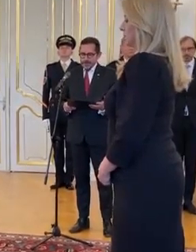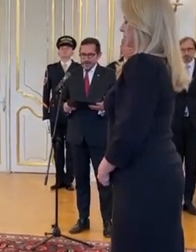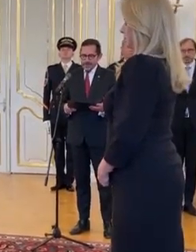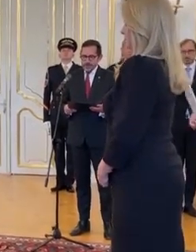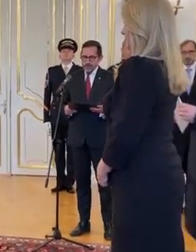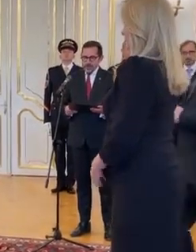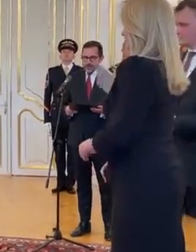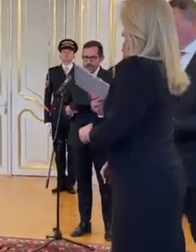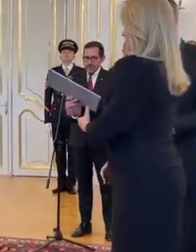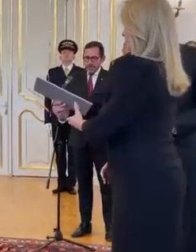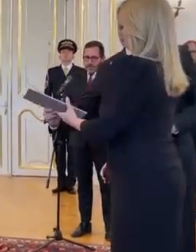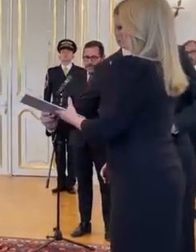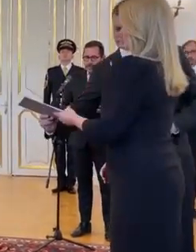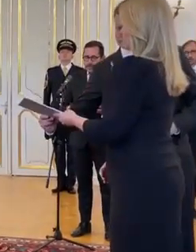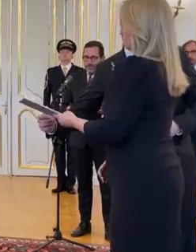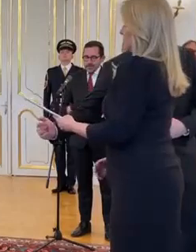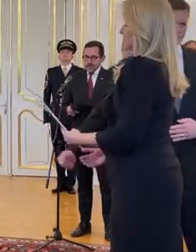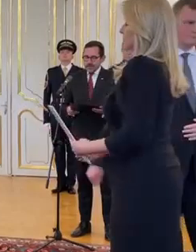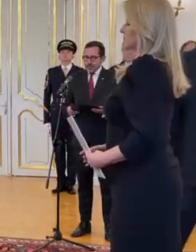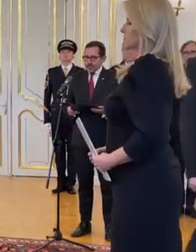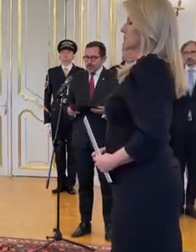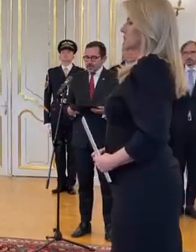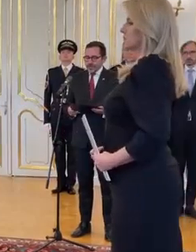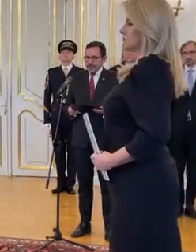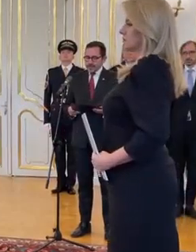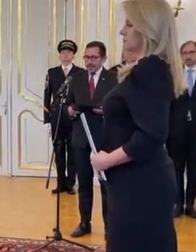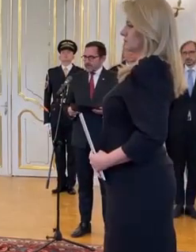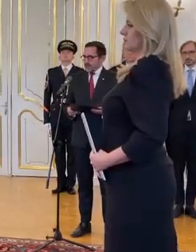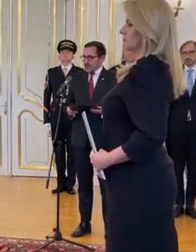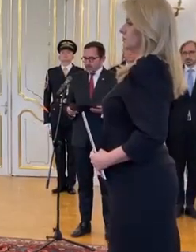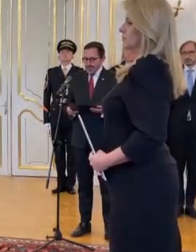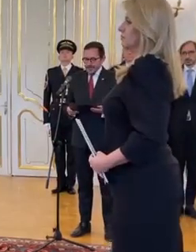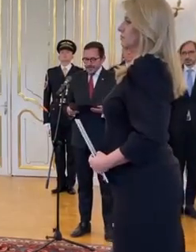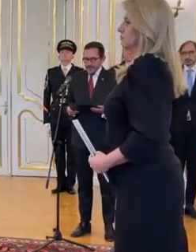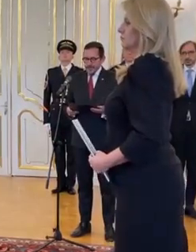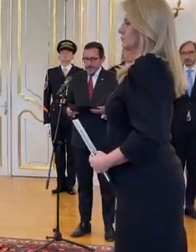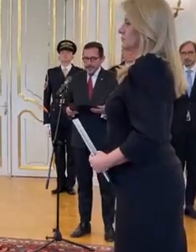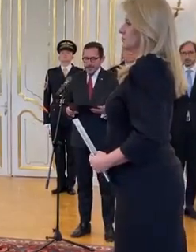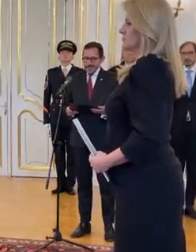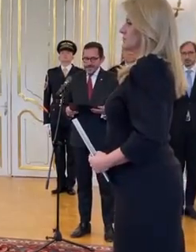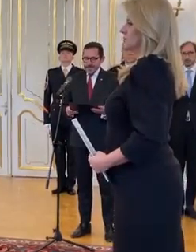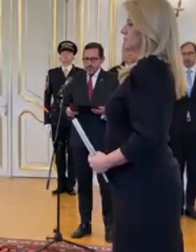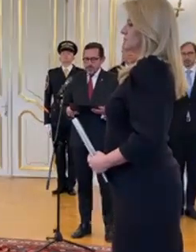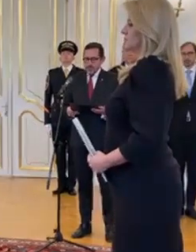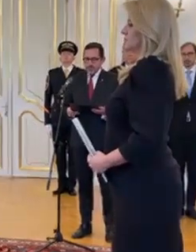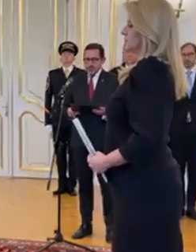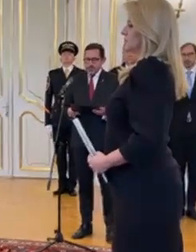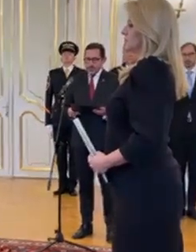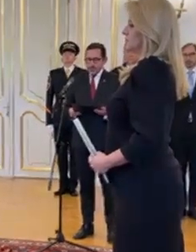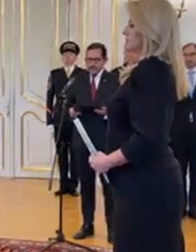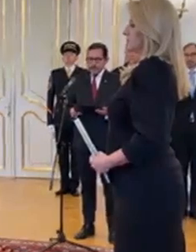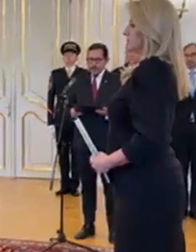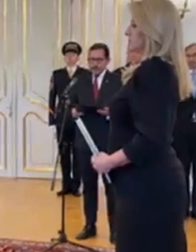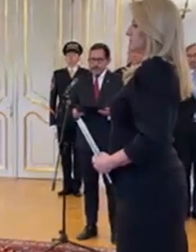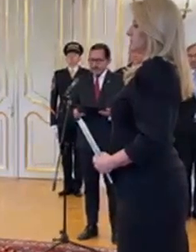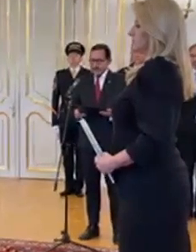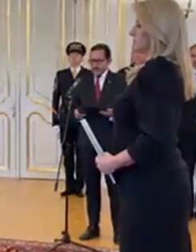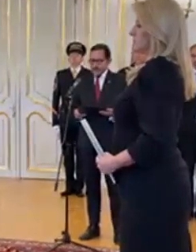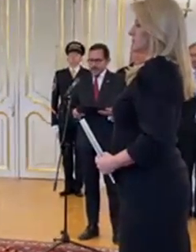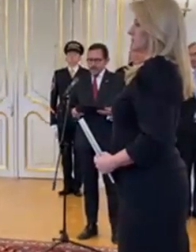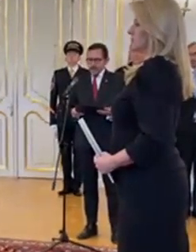pred prezidentku Slovenskej republiky, zloženie sľubu vyjadril slovom sľubujem, prevzal z jej rúk dekrét o vymenovaní